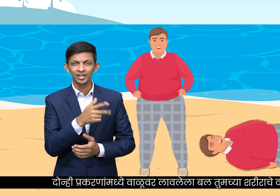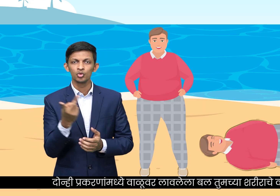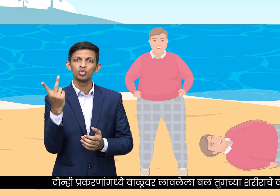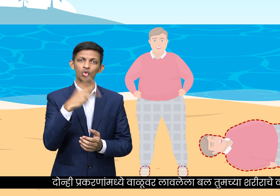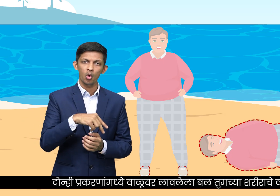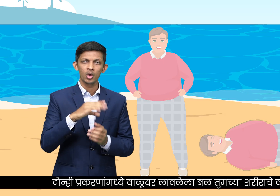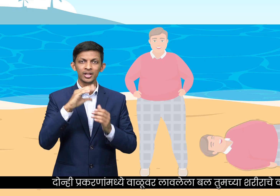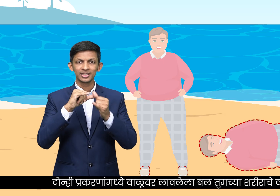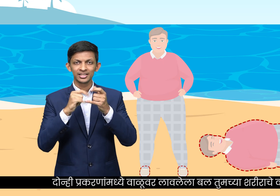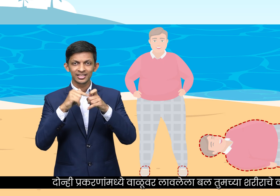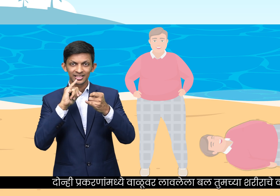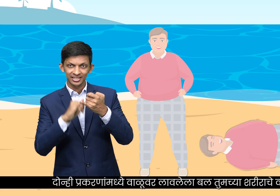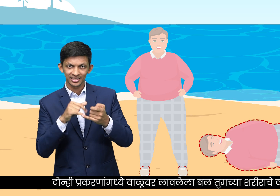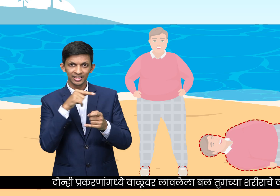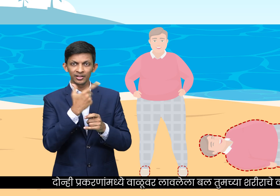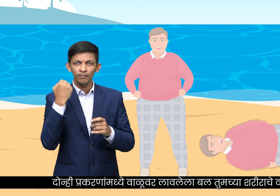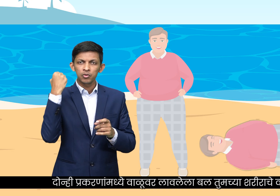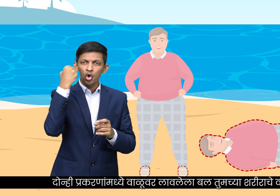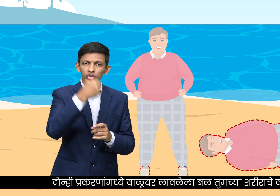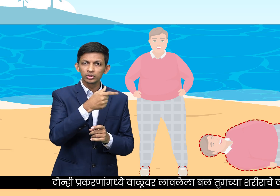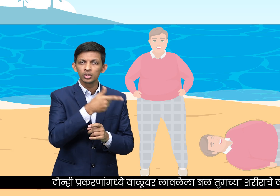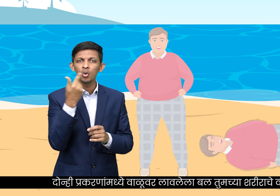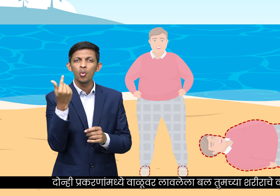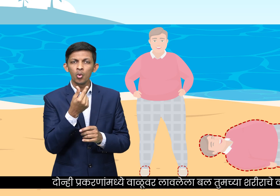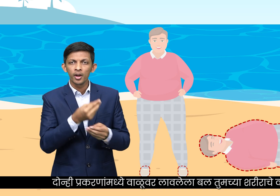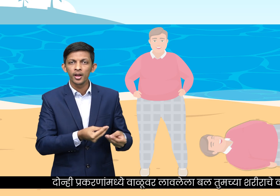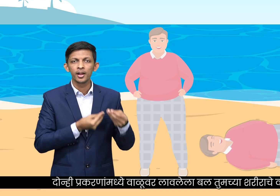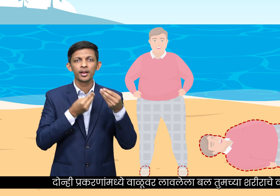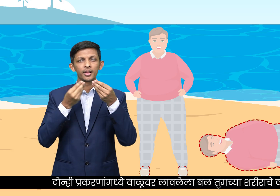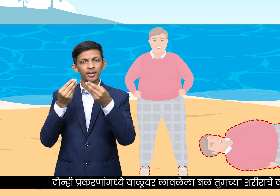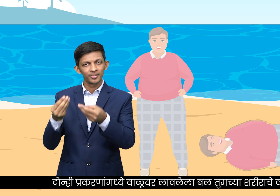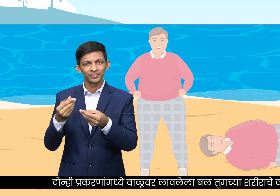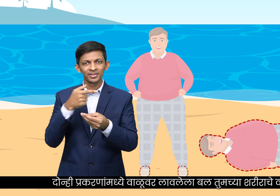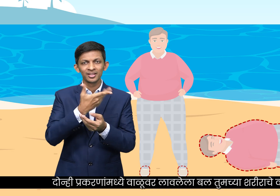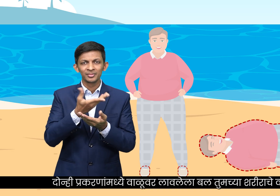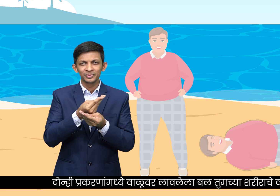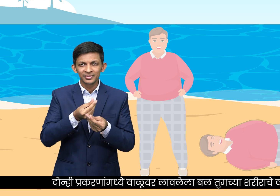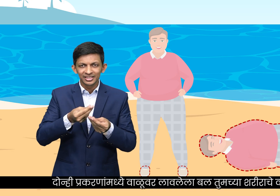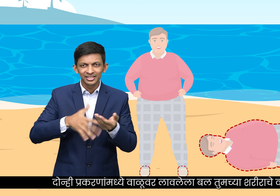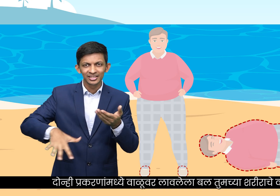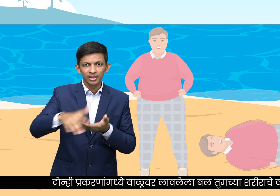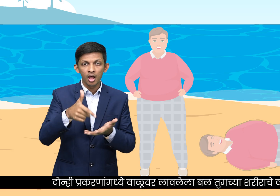दोन्ही प्रकरणांमध्ये वाळूवर लावलेला बल तुमच्या शरीराचे हे वजन आहे.